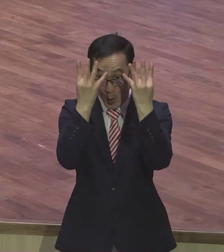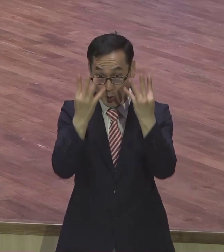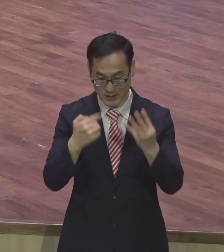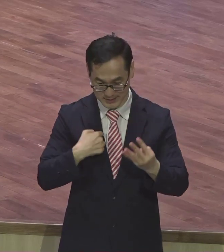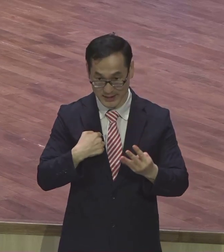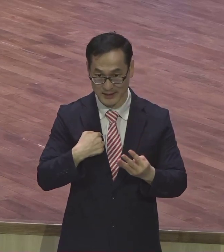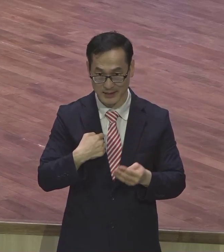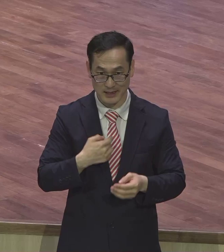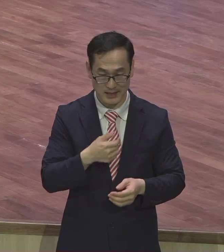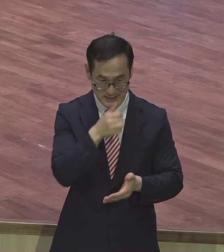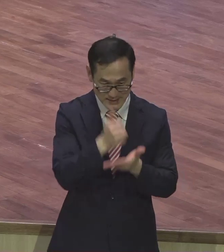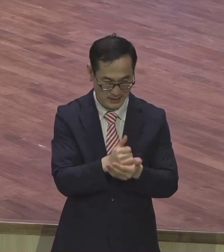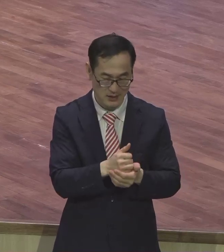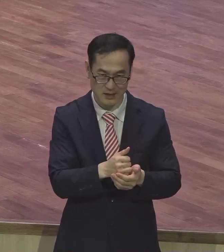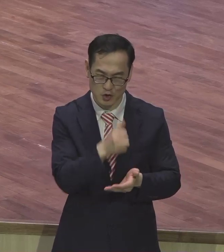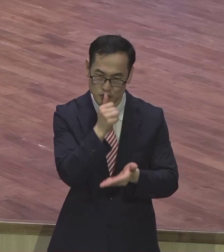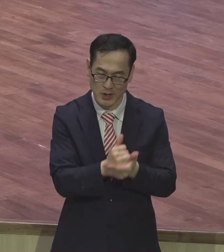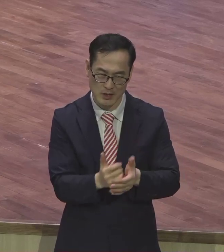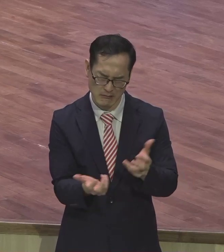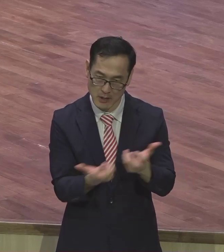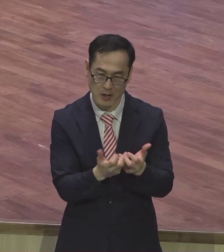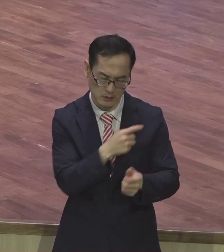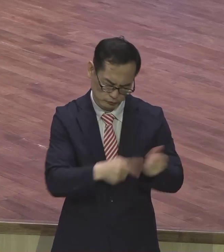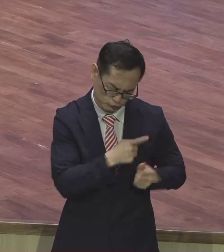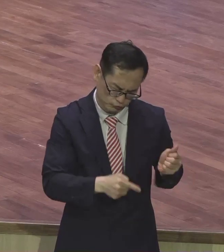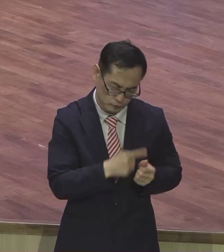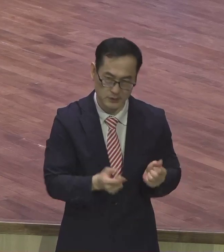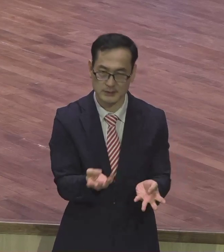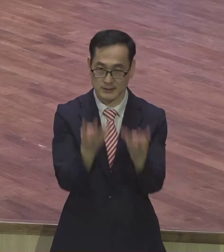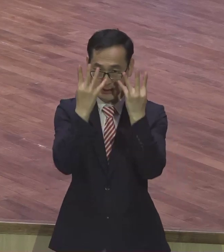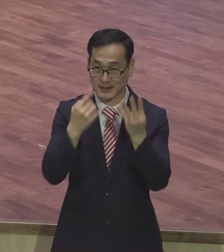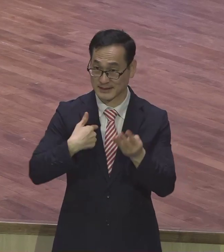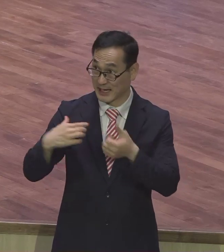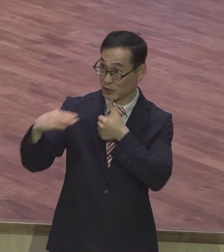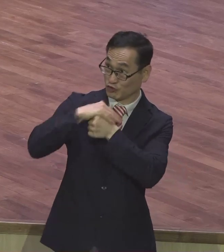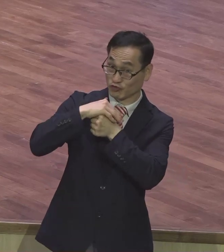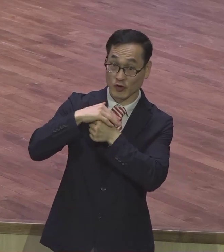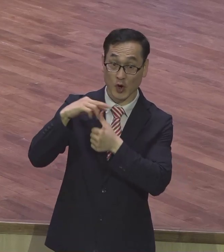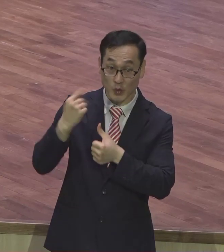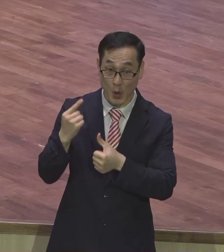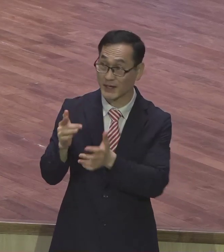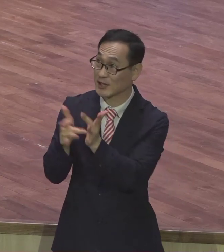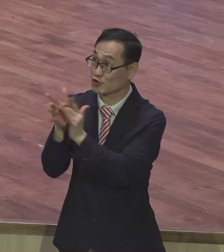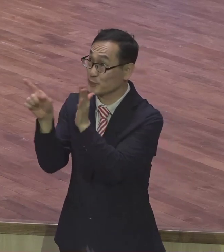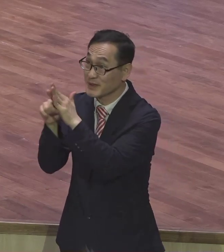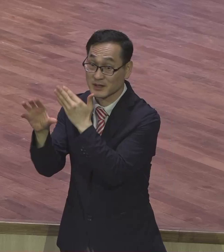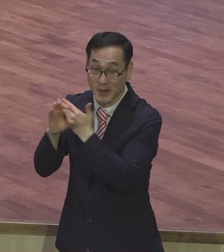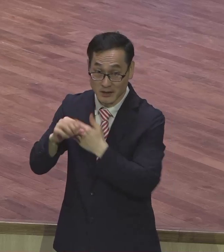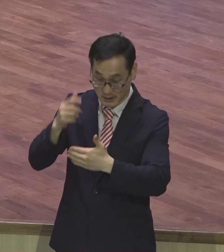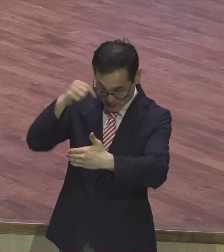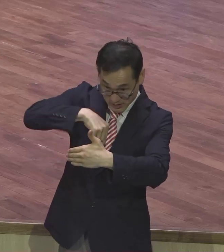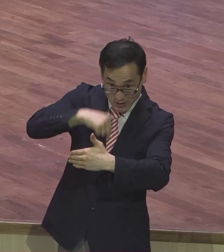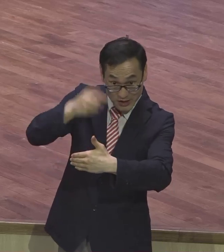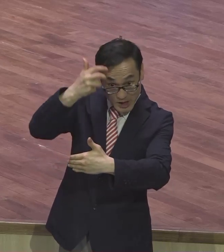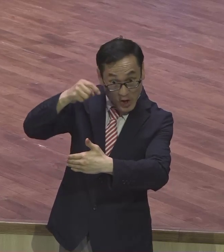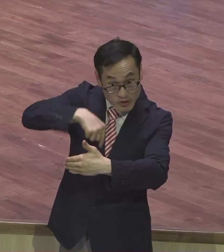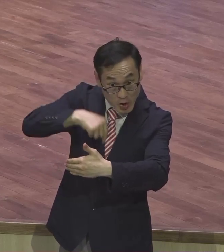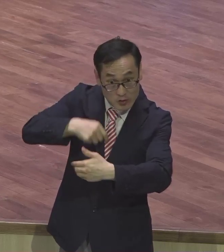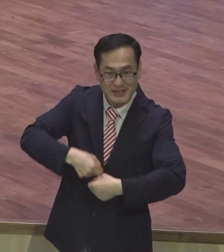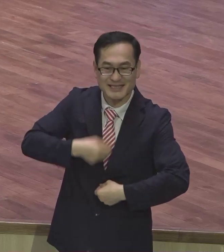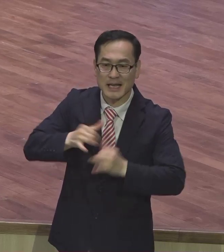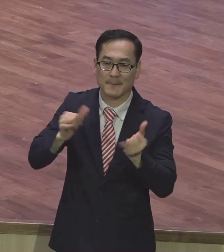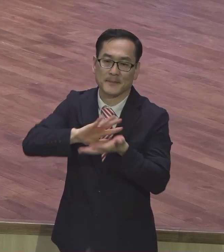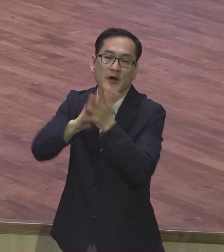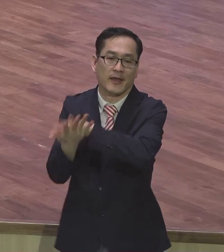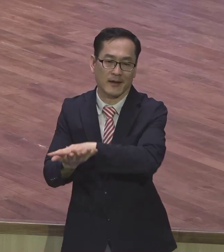세상에 죄를 지어서 사형선고를 받아서 죽더라도 그 사람은 영적으로 어려운 자라고 예수 믿는 순간에 어려운 자가 되는